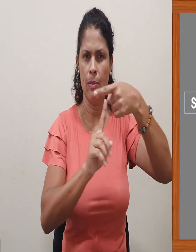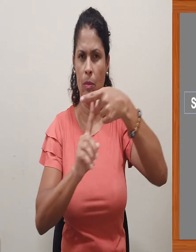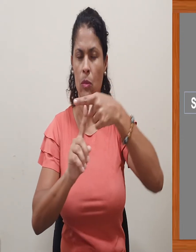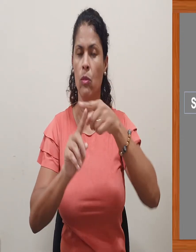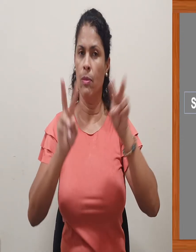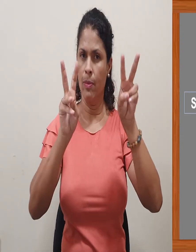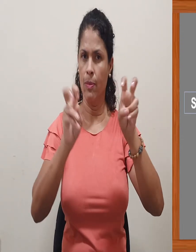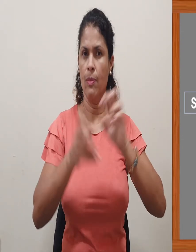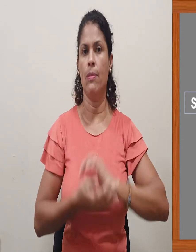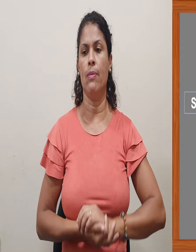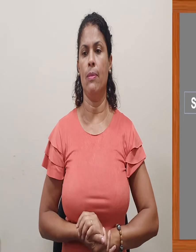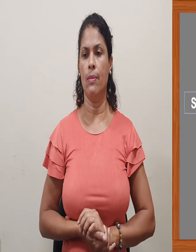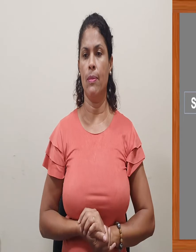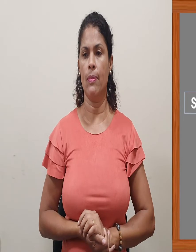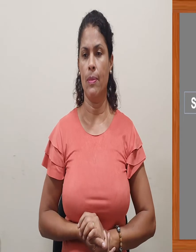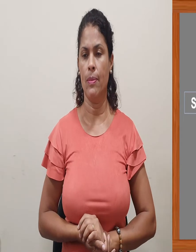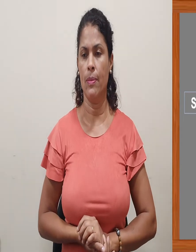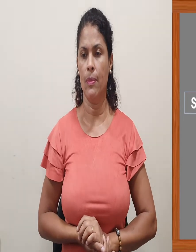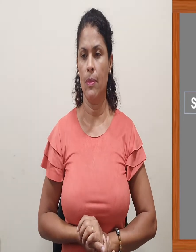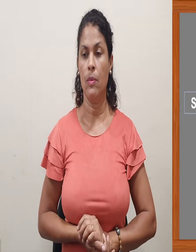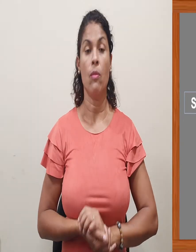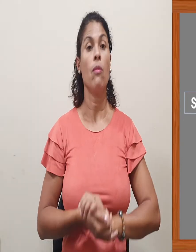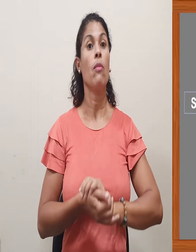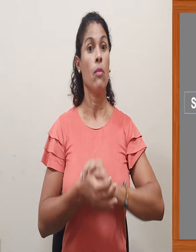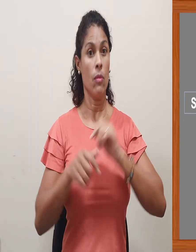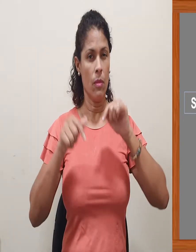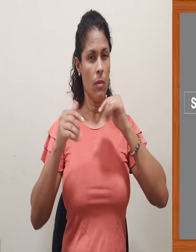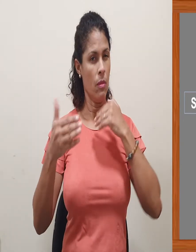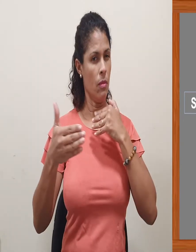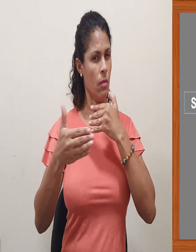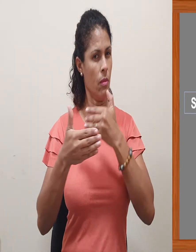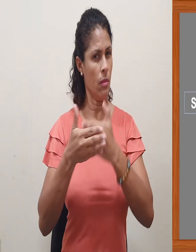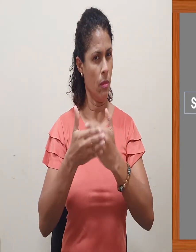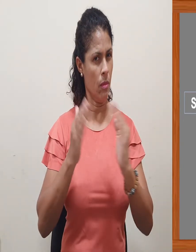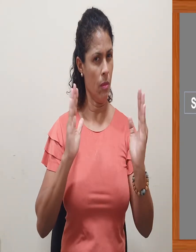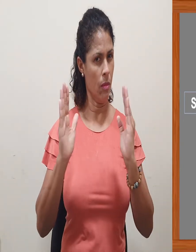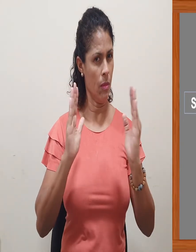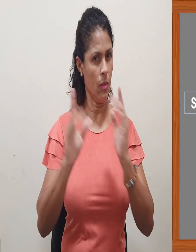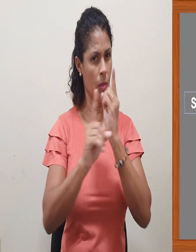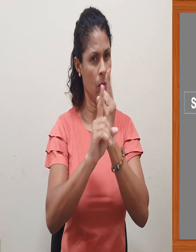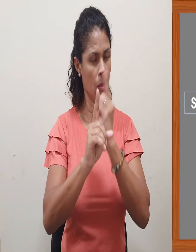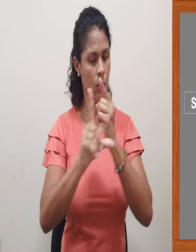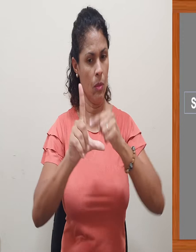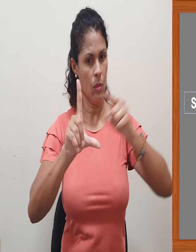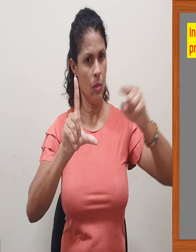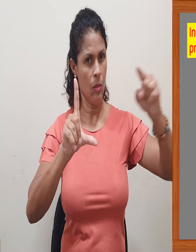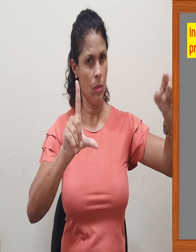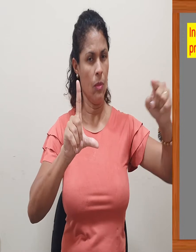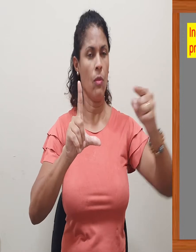Câncer, onde você conseguirá informações muito mais complexas sobre o que estamos falando.